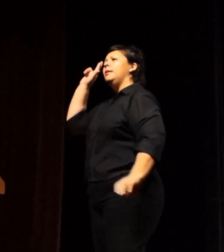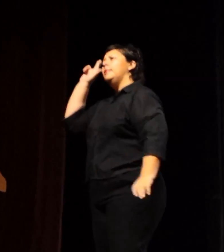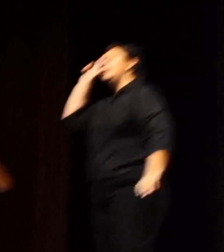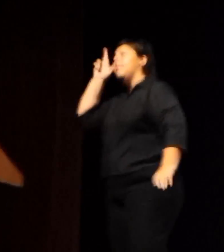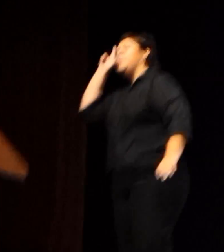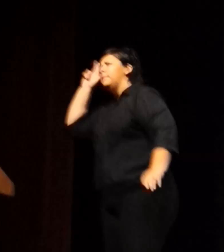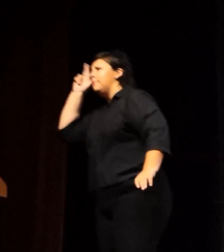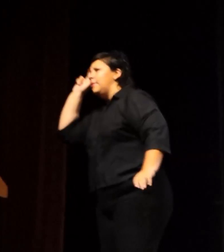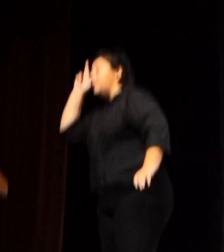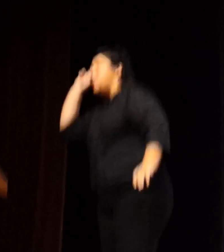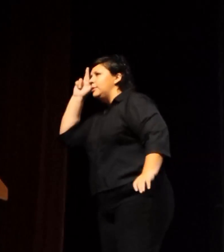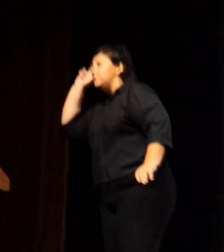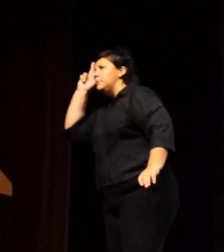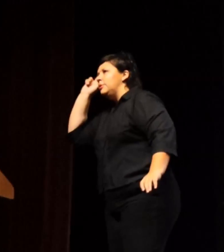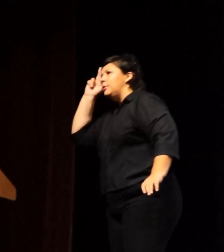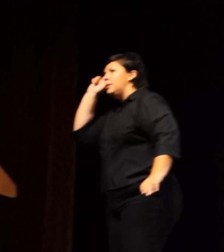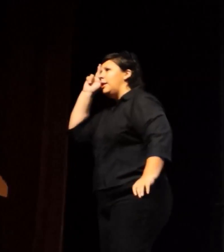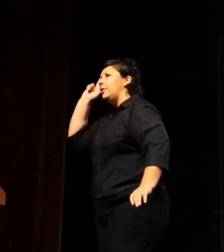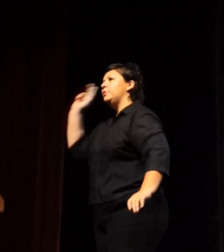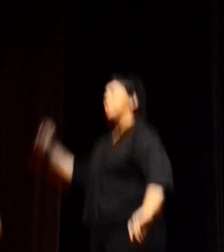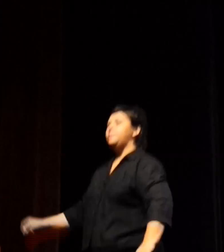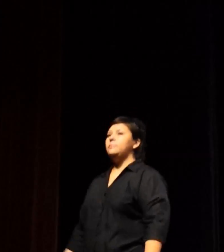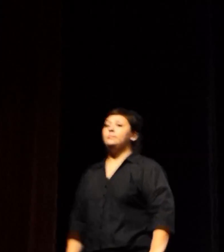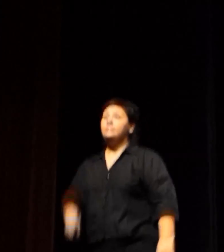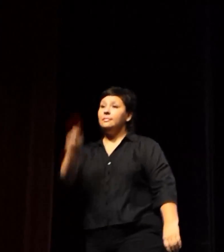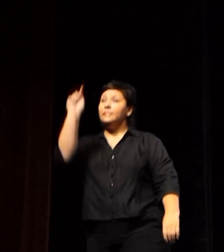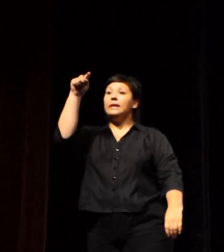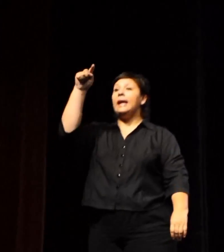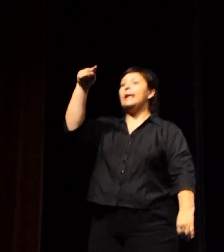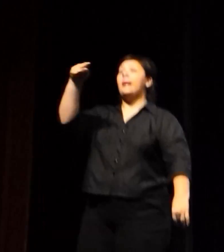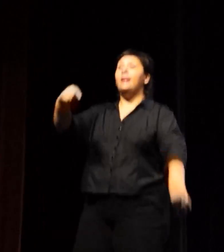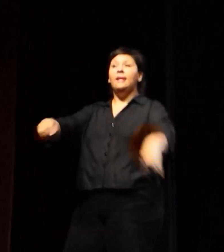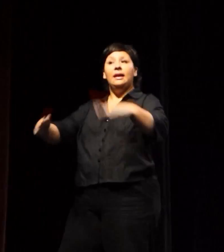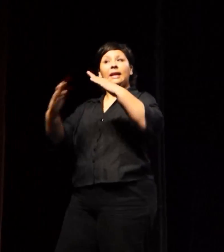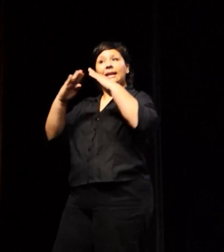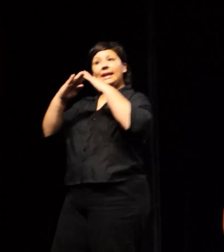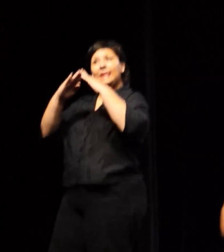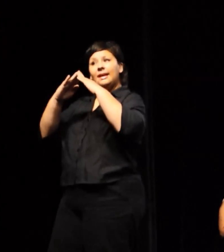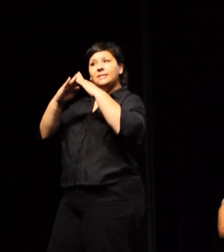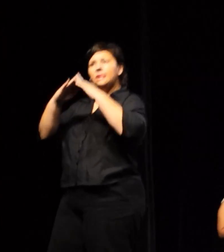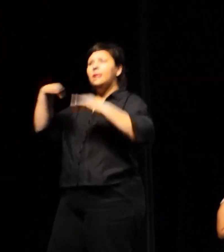así como otros animales que estaban en sus jaulas como los conejos.